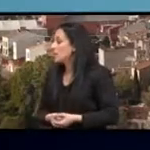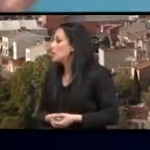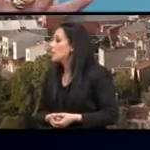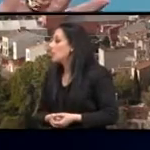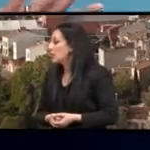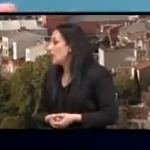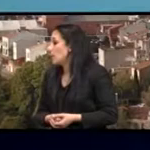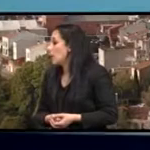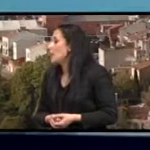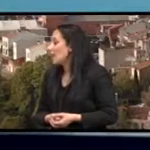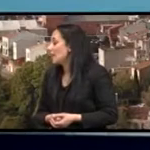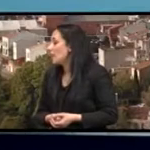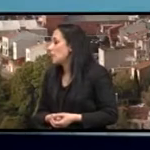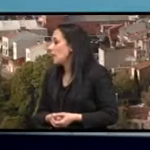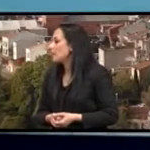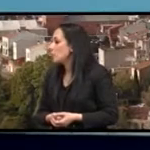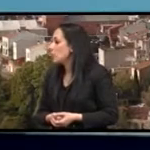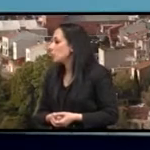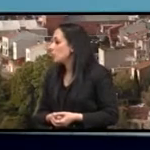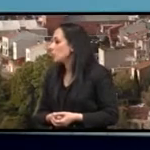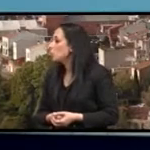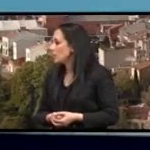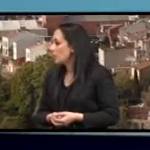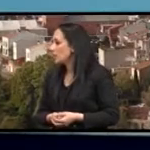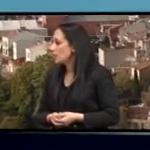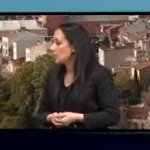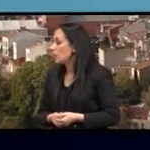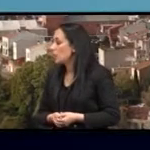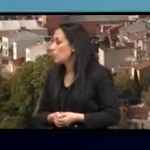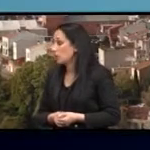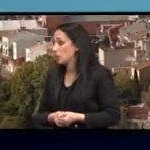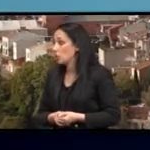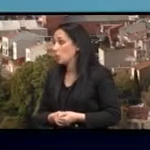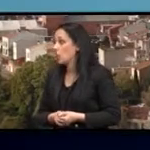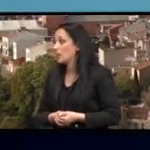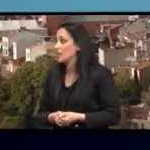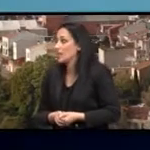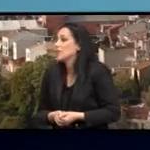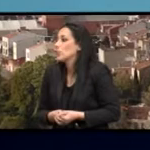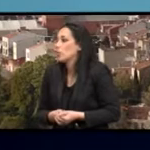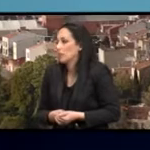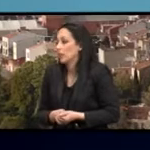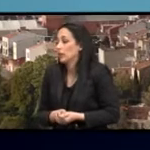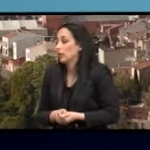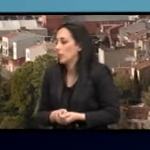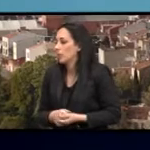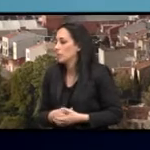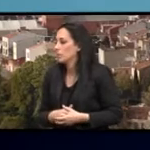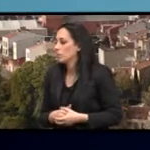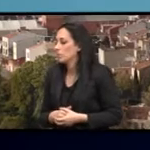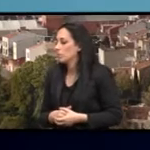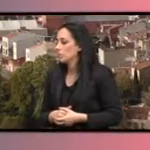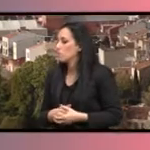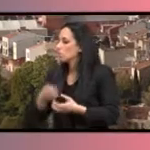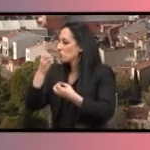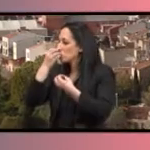I a més també amb l'edat també això ens dificulta més el nivell de comunicació, amb la qual cosa es necessita molt més aquest intèrpret.